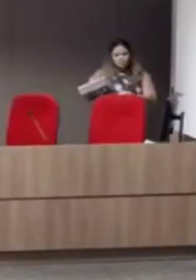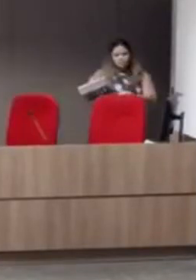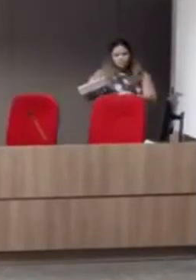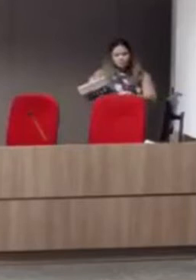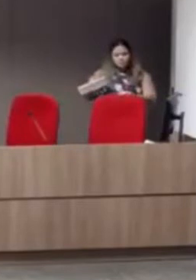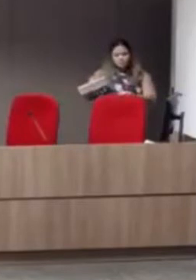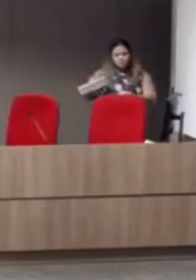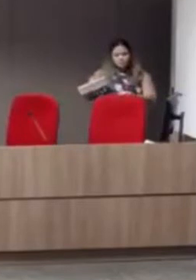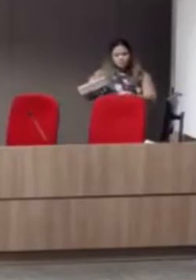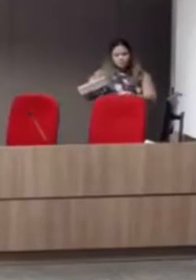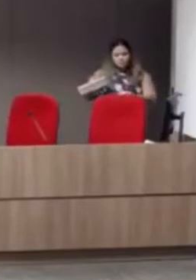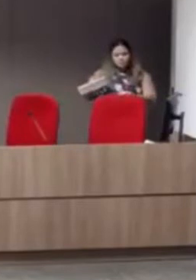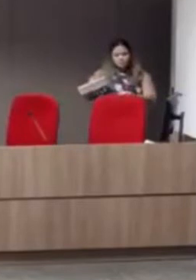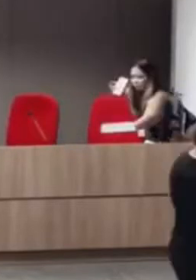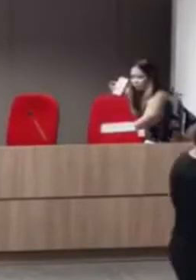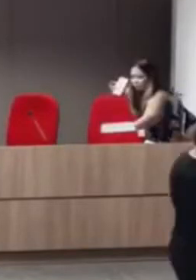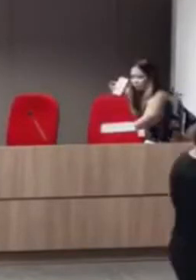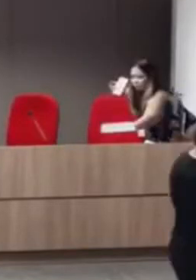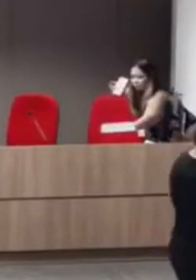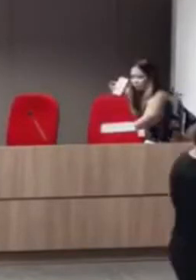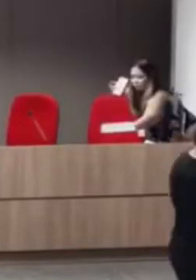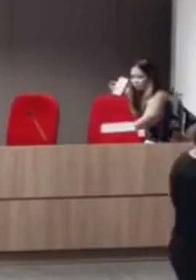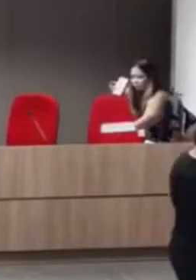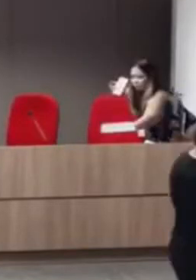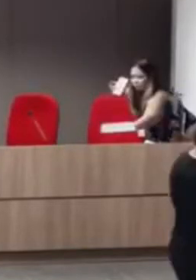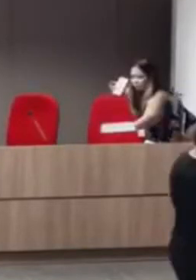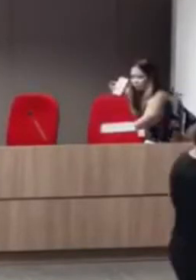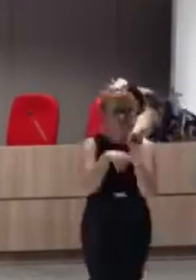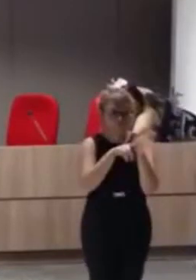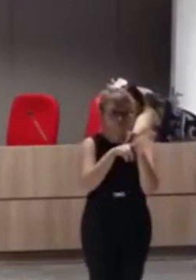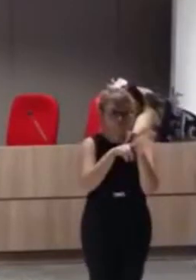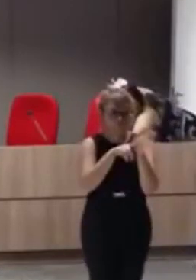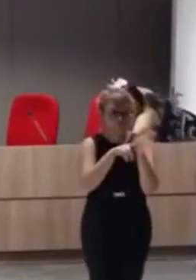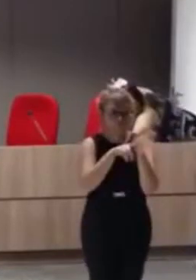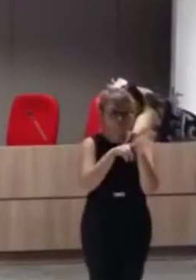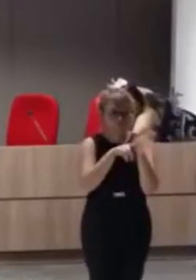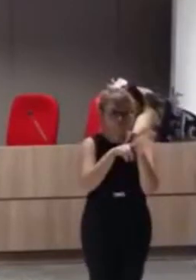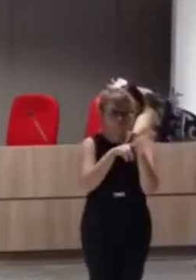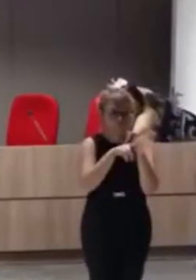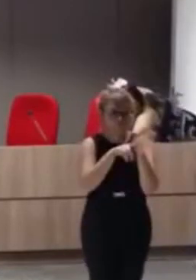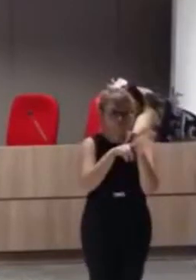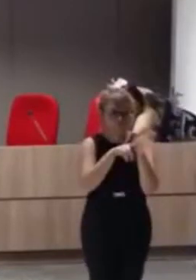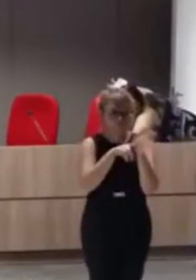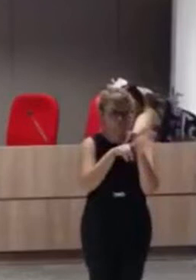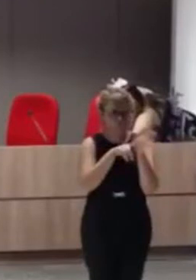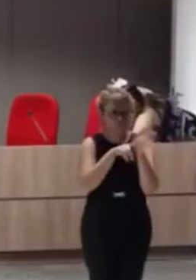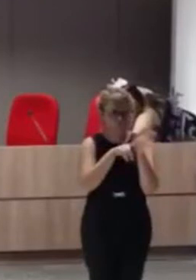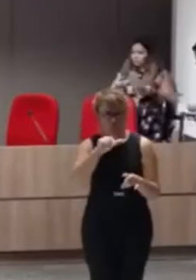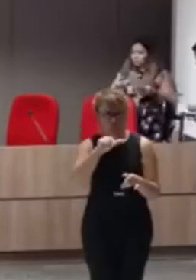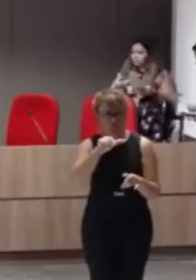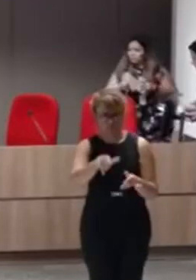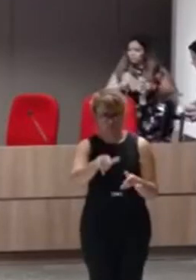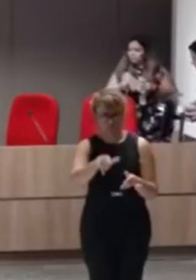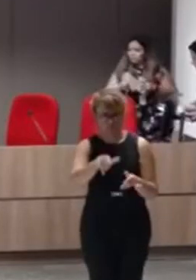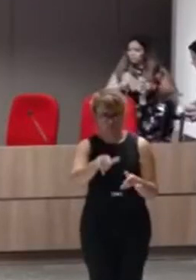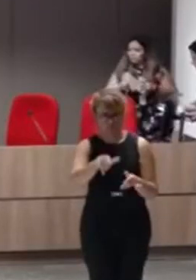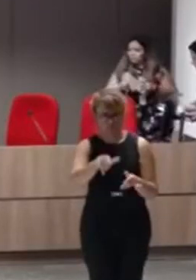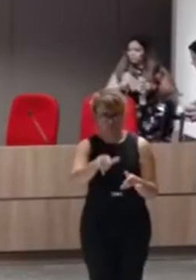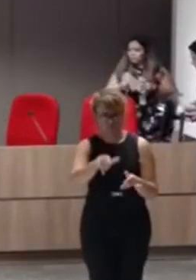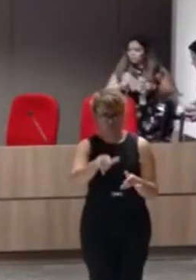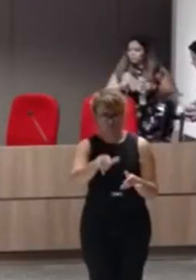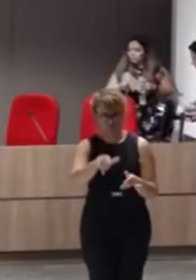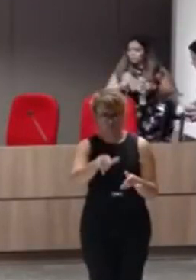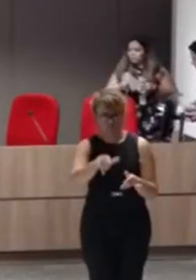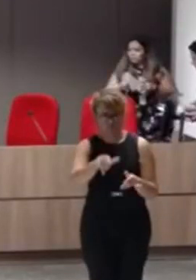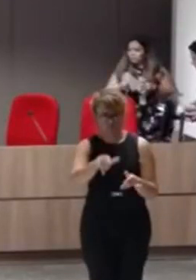ouviremos o perito Lúcio Costa e a procuradora Carolina Mercante. Será que eu faço por atenção no microfone?